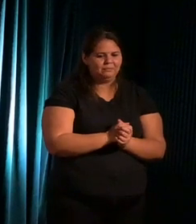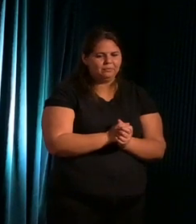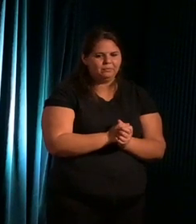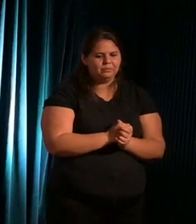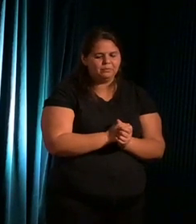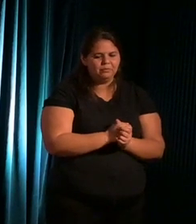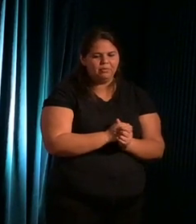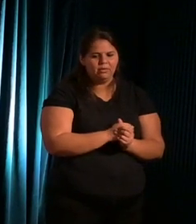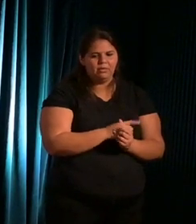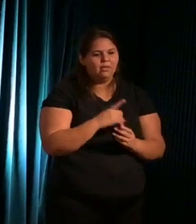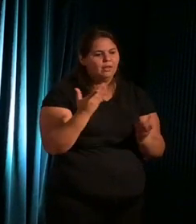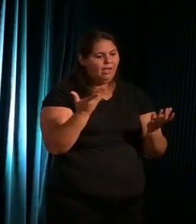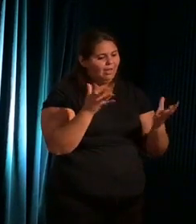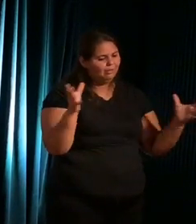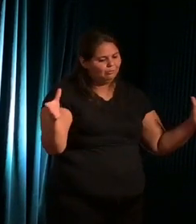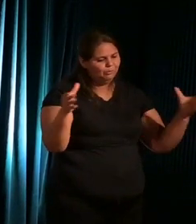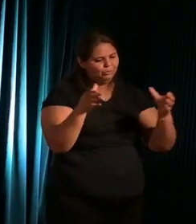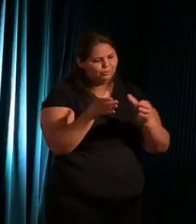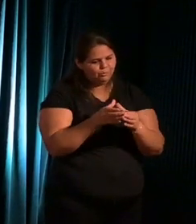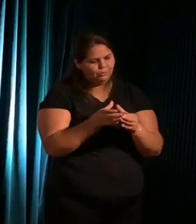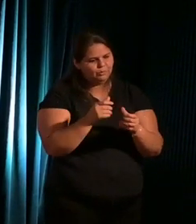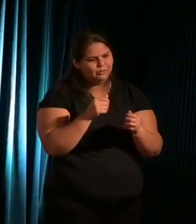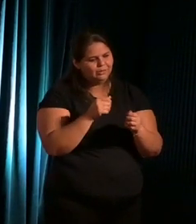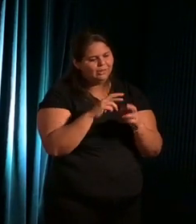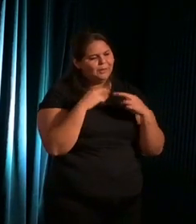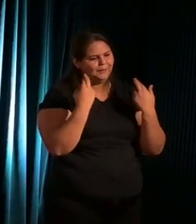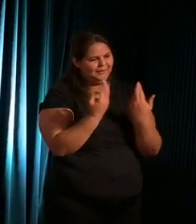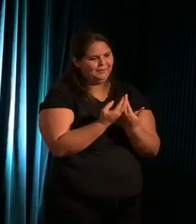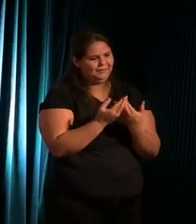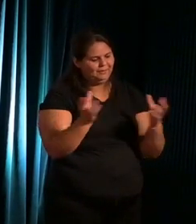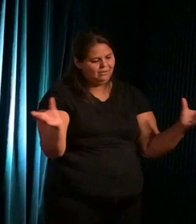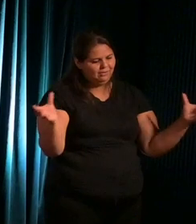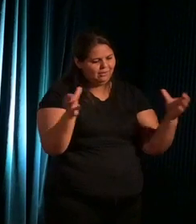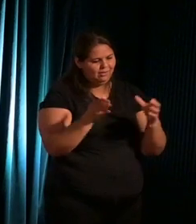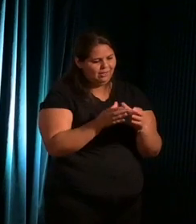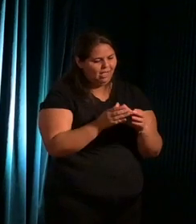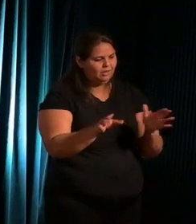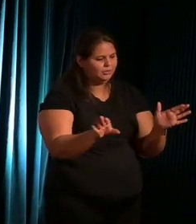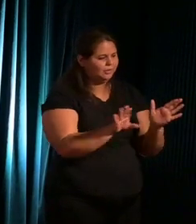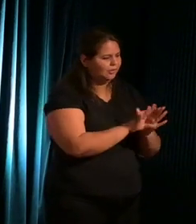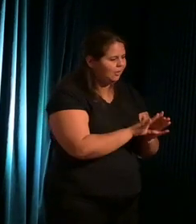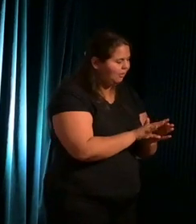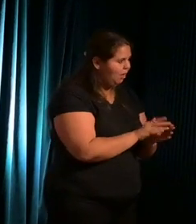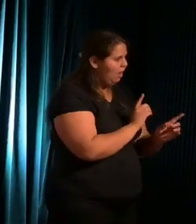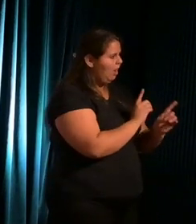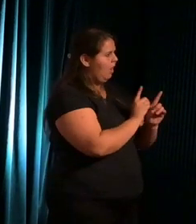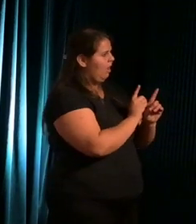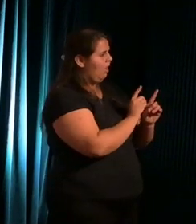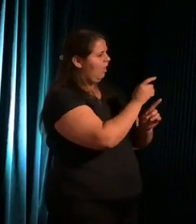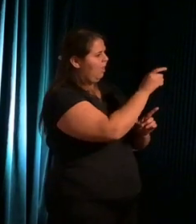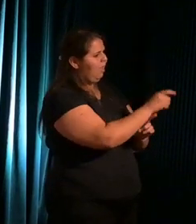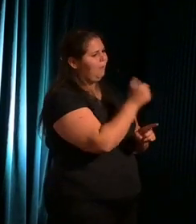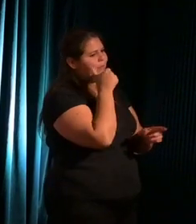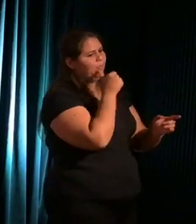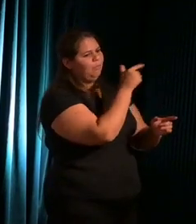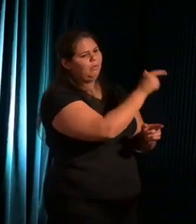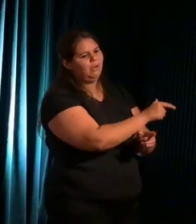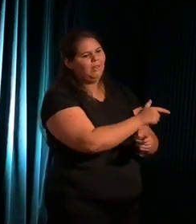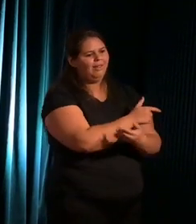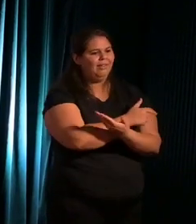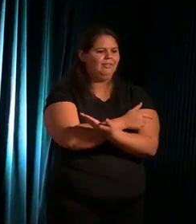Conjuntamente, estamos todos juntos. E aí, no dia, na hora que eu chego lá, quem era que estava?